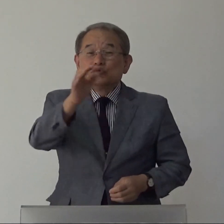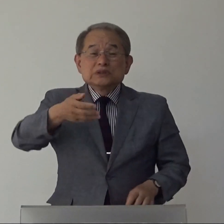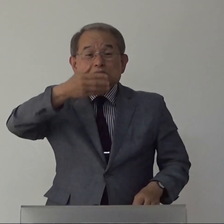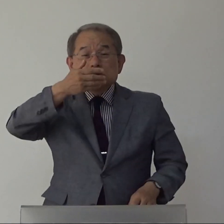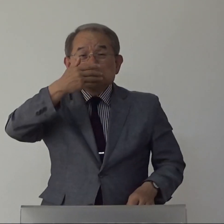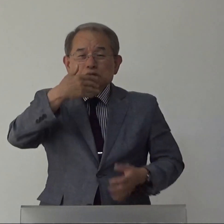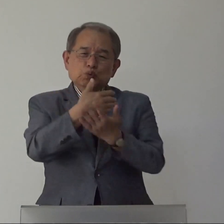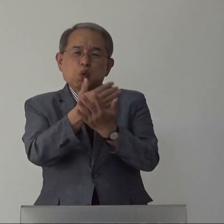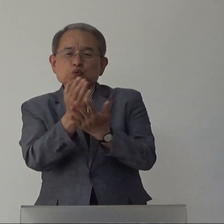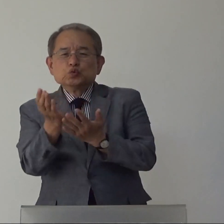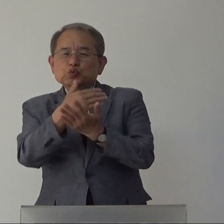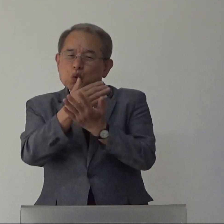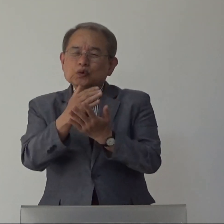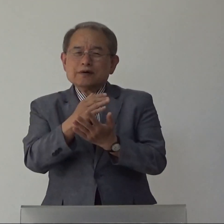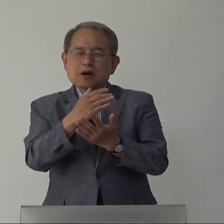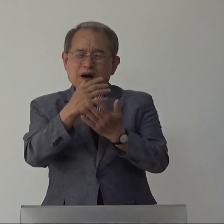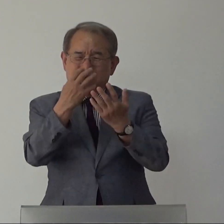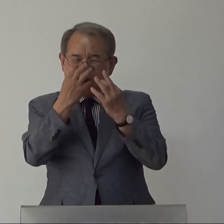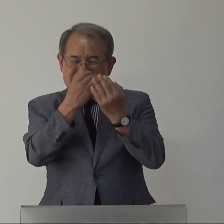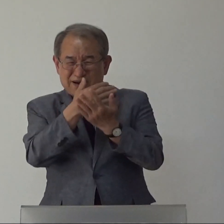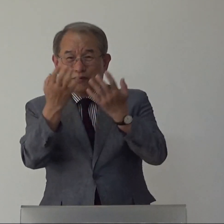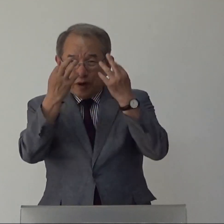성경에는 왜 부딪혔는가에 대한 이야기는 없지만